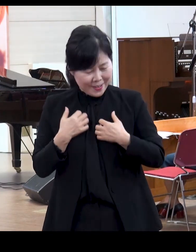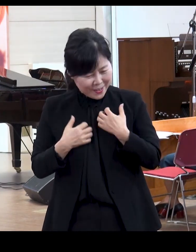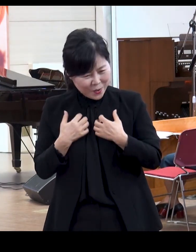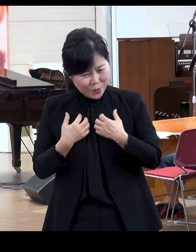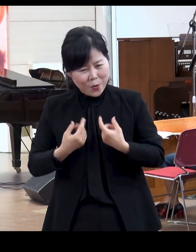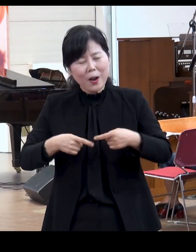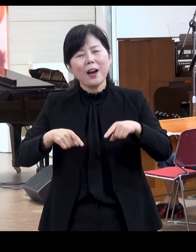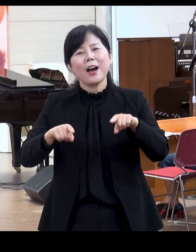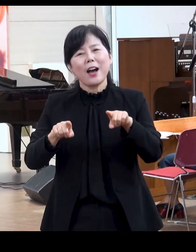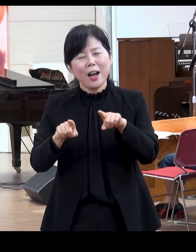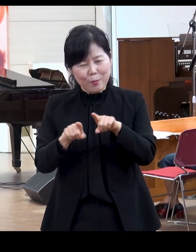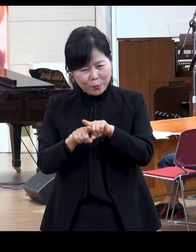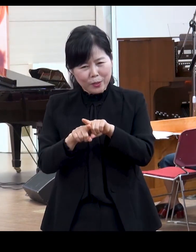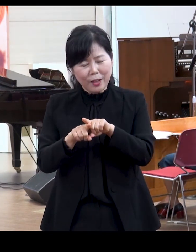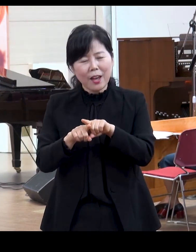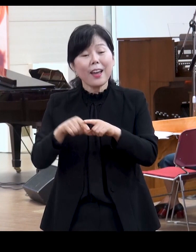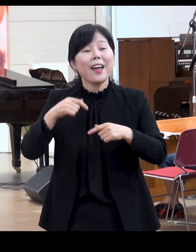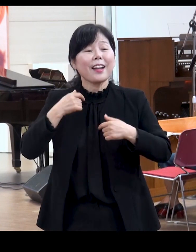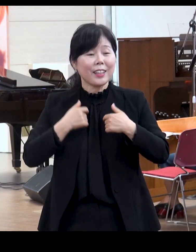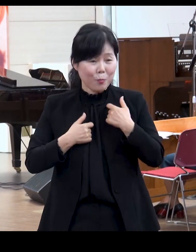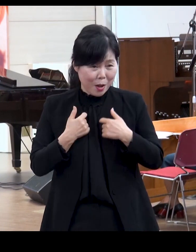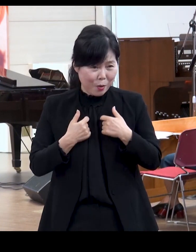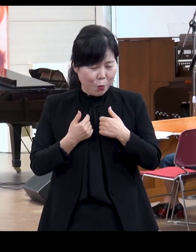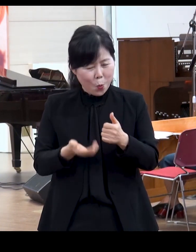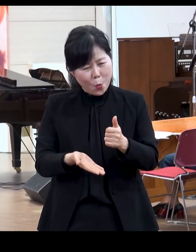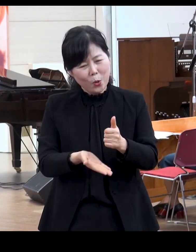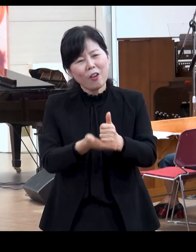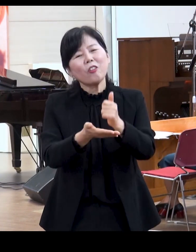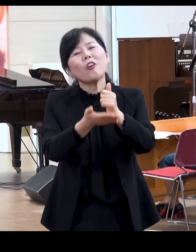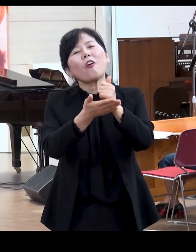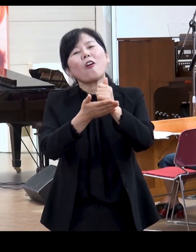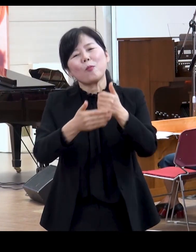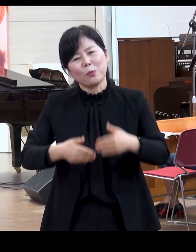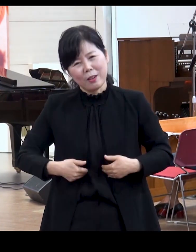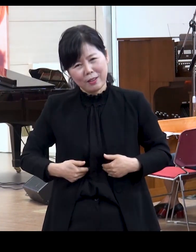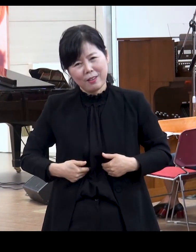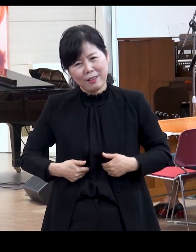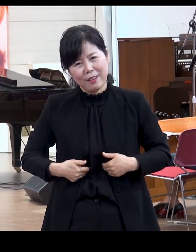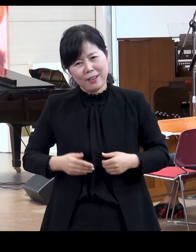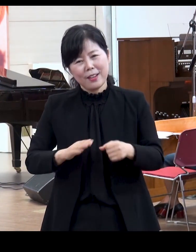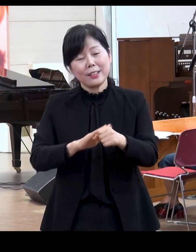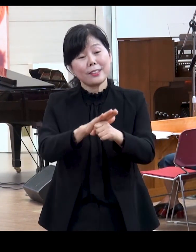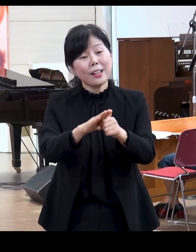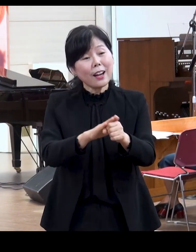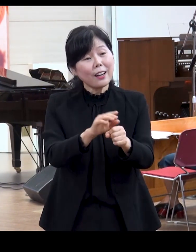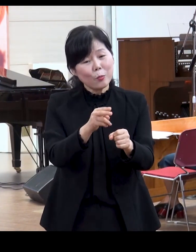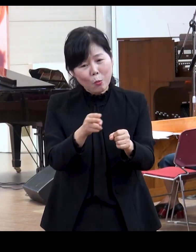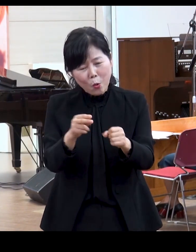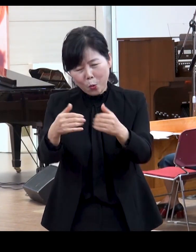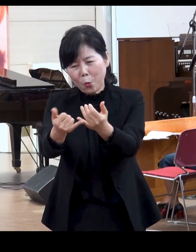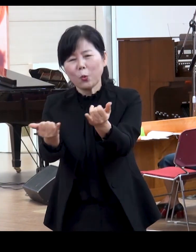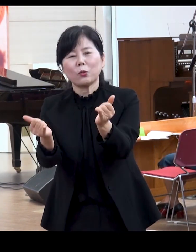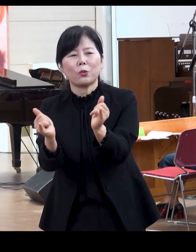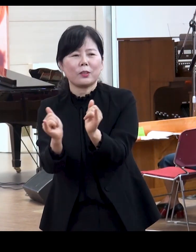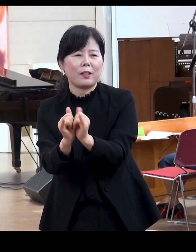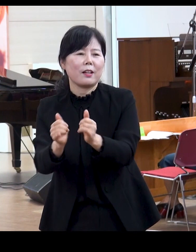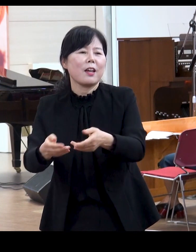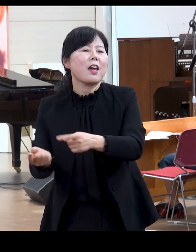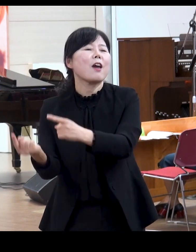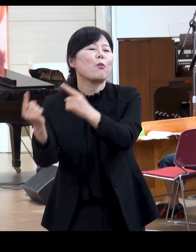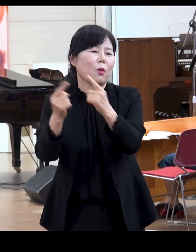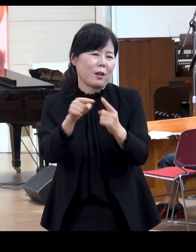즐거워하고 함께 즐거워하고 함께 기뻐하면서 격려하는 거예요. 사랑은 바로 공동체를 이렇게 세워주는